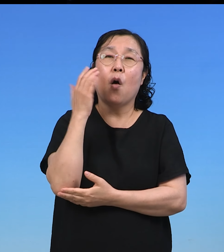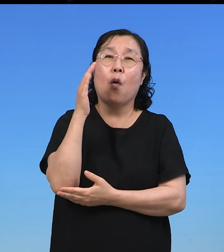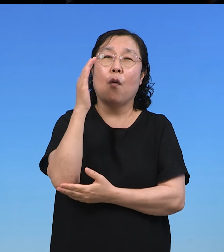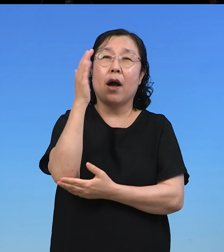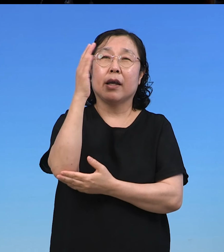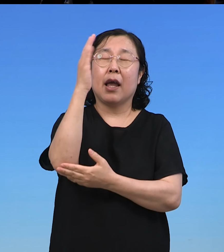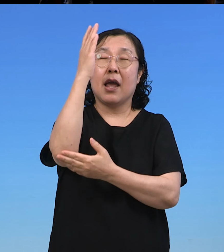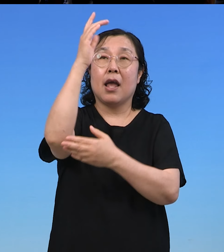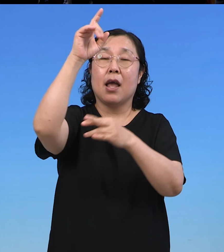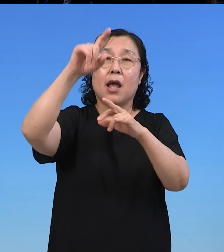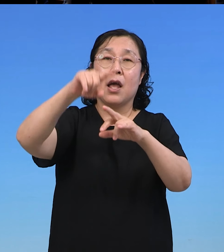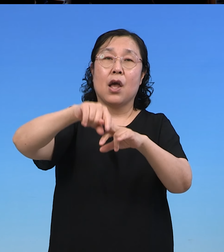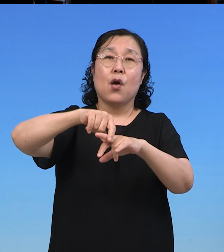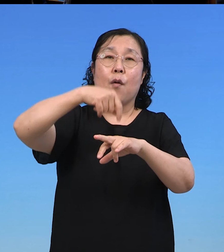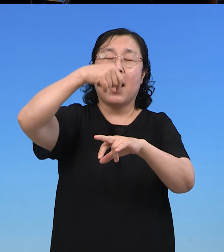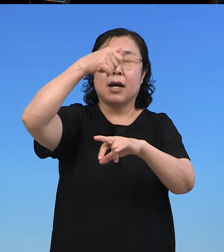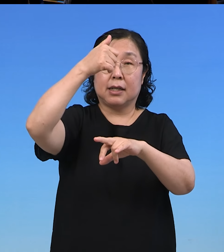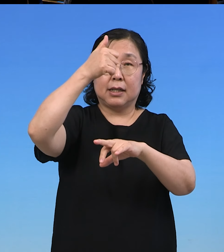영광의 왕이시라.